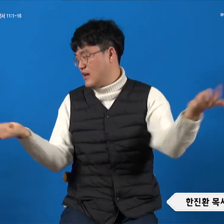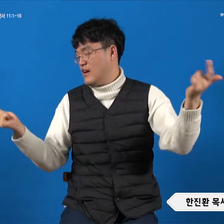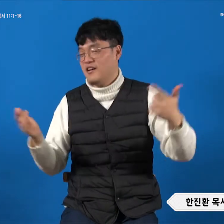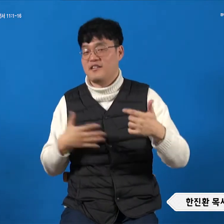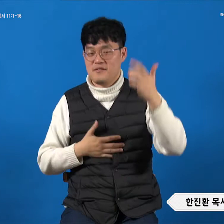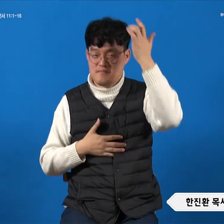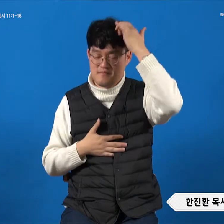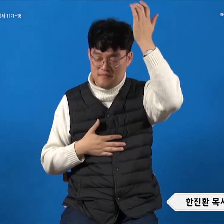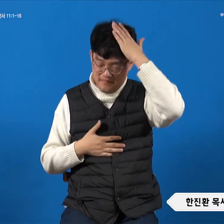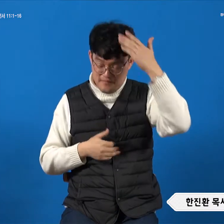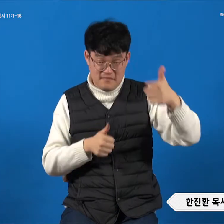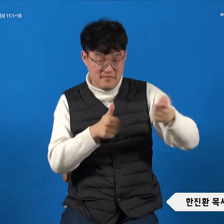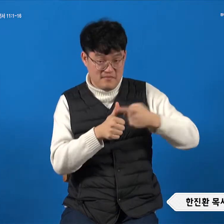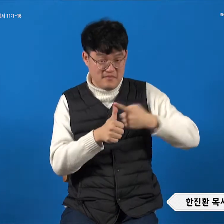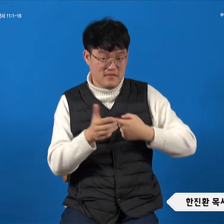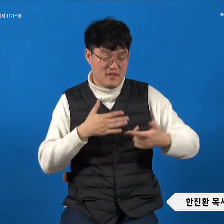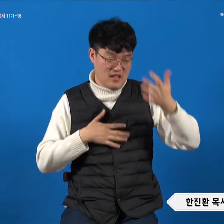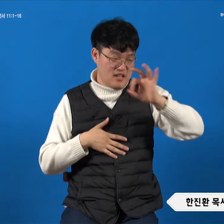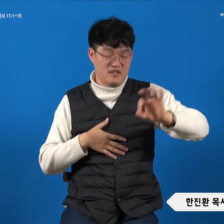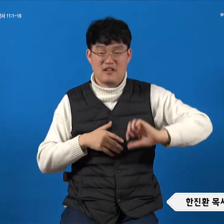겁니다.